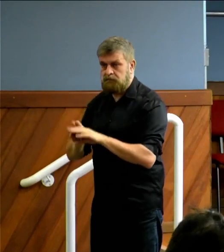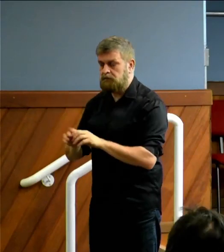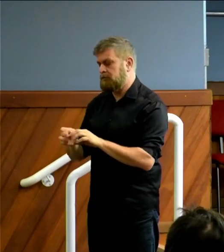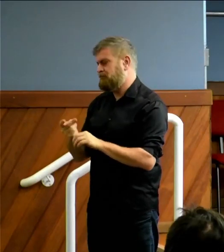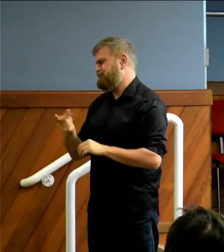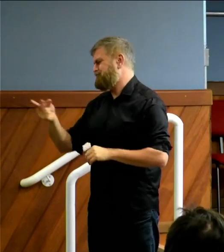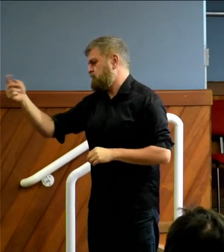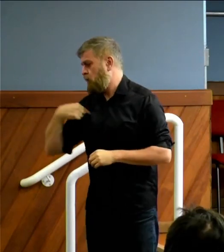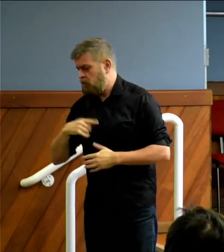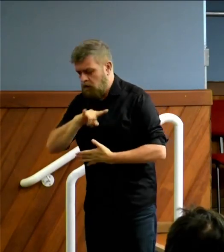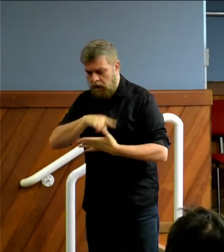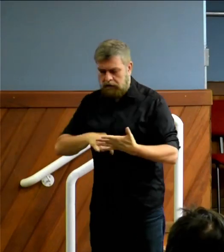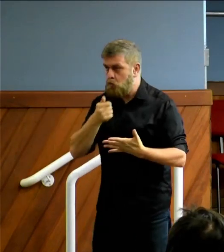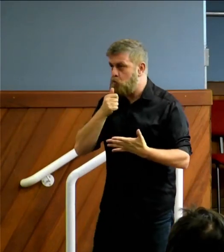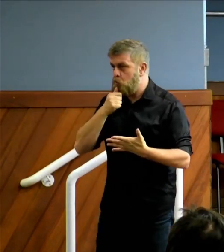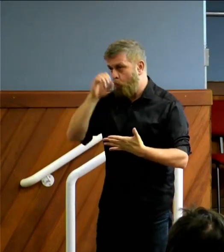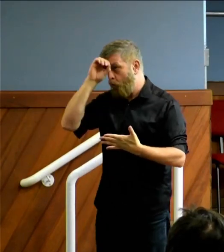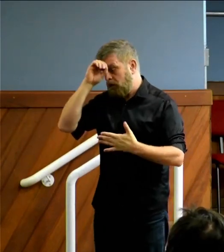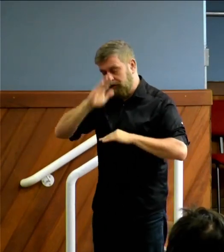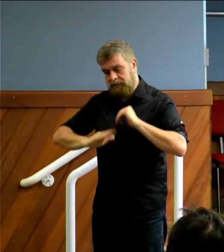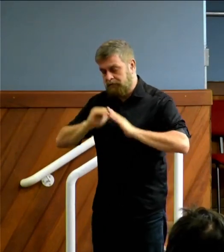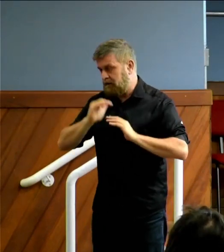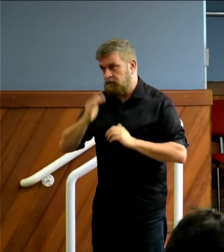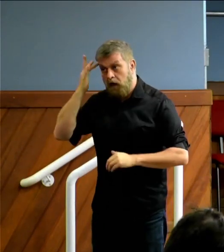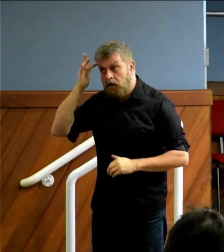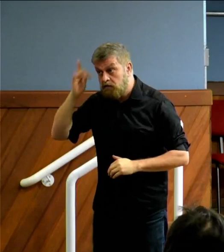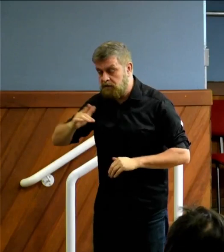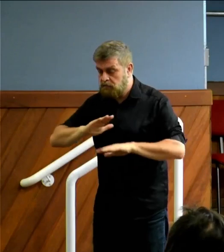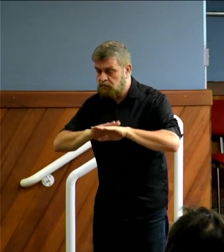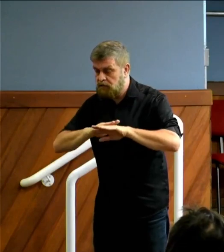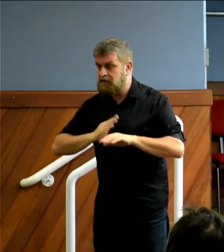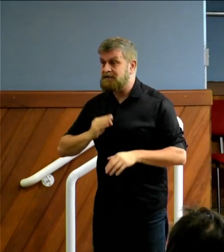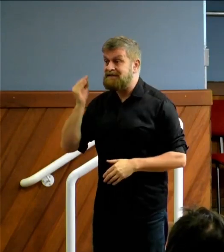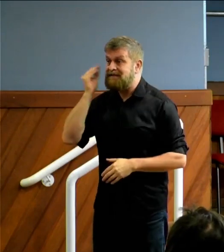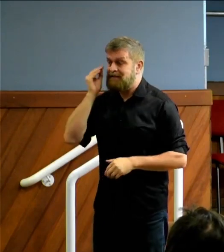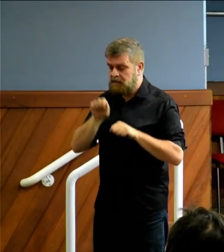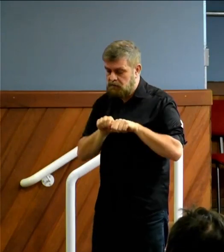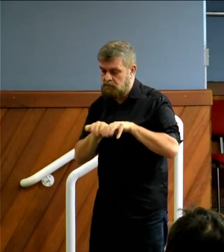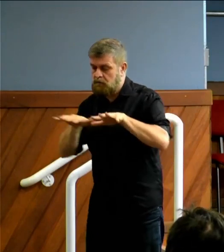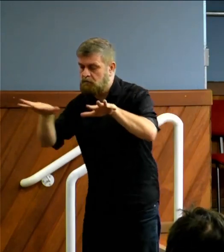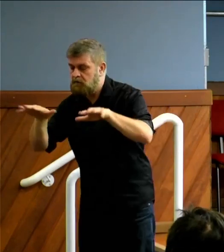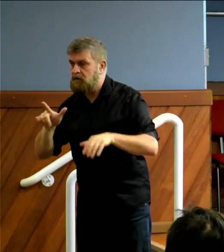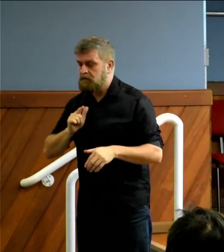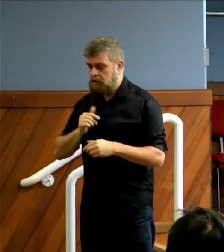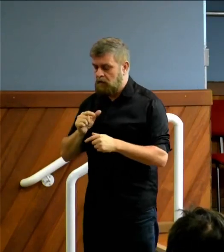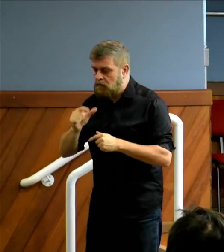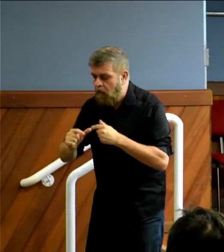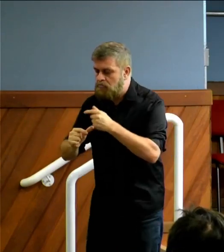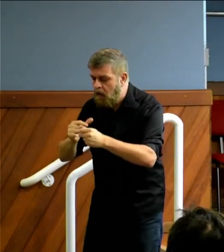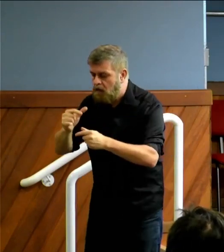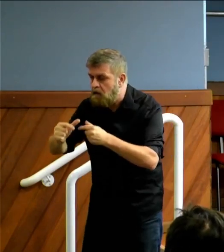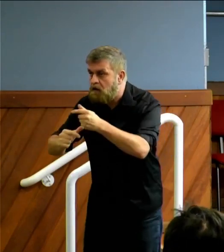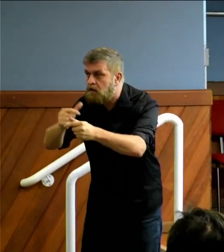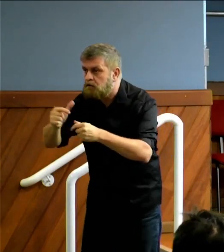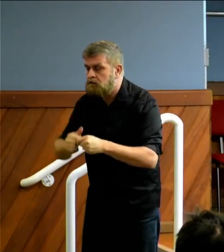disso. Nós, nos arquivos, a gente não sabe fazer. De verdade, a gente tenta fazer difusão, mas a gente ainda está tateando muito perto daquilo